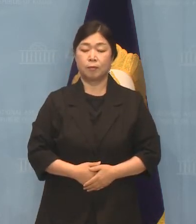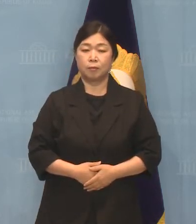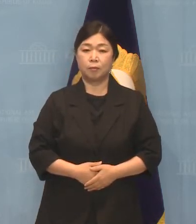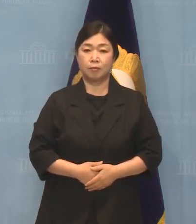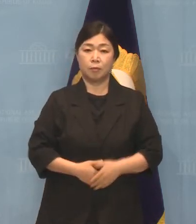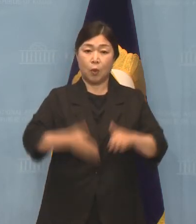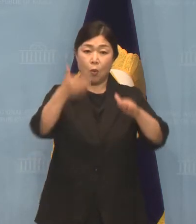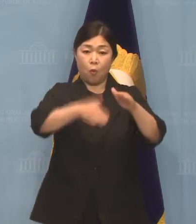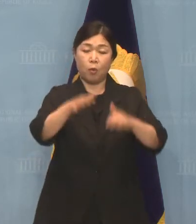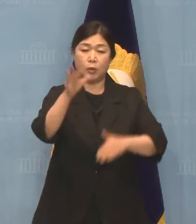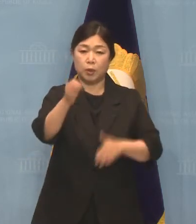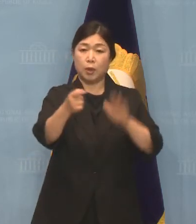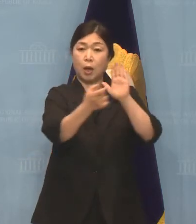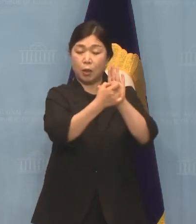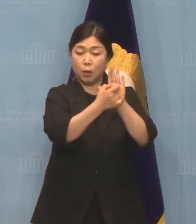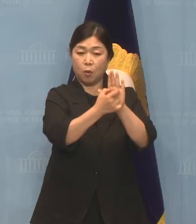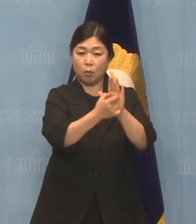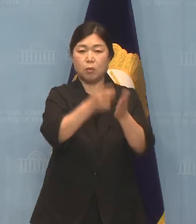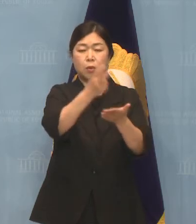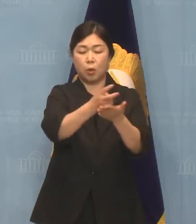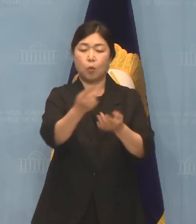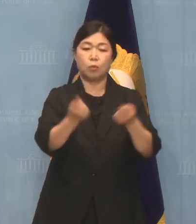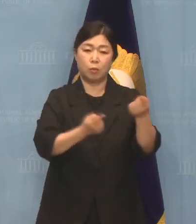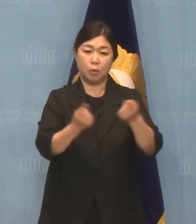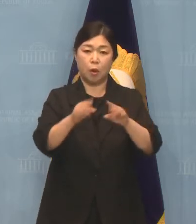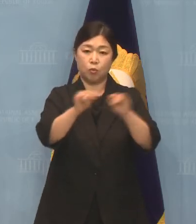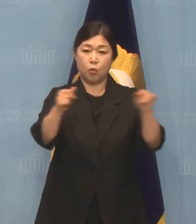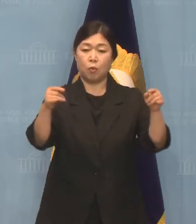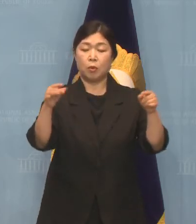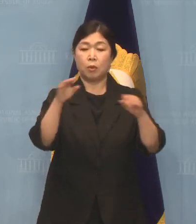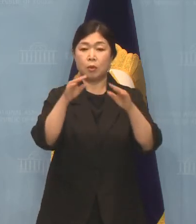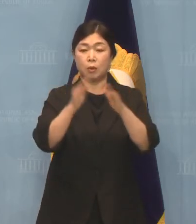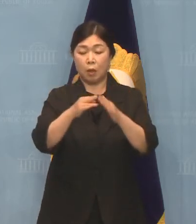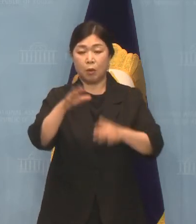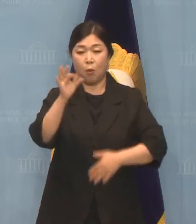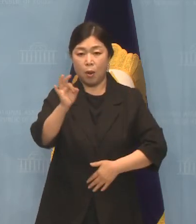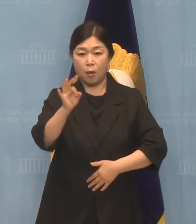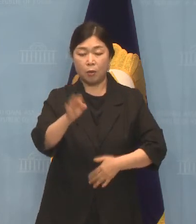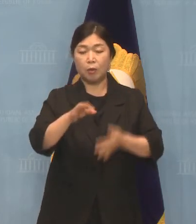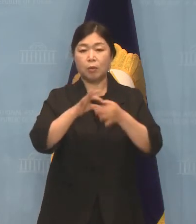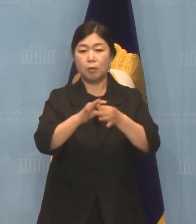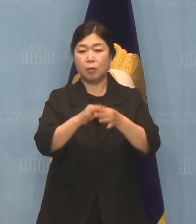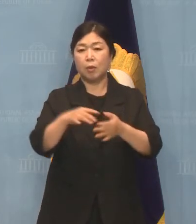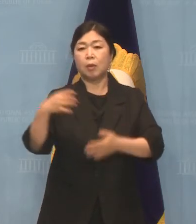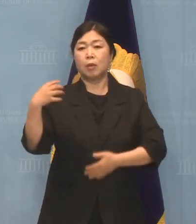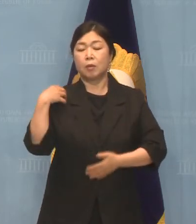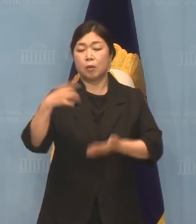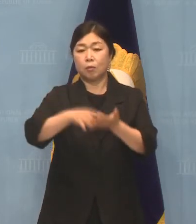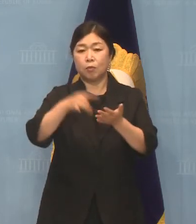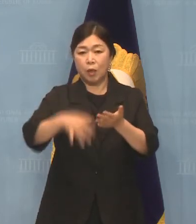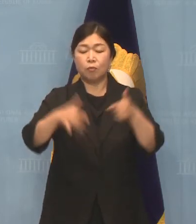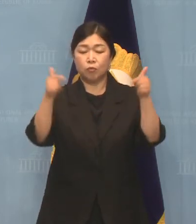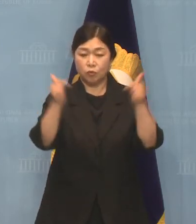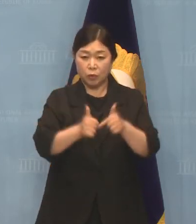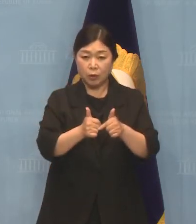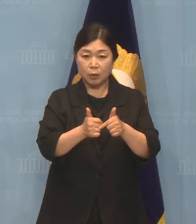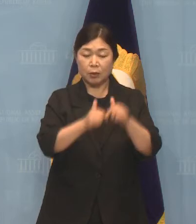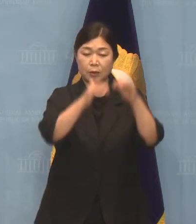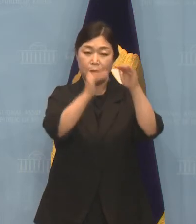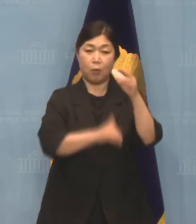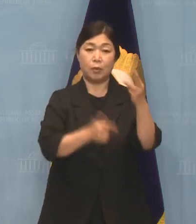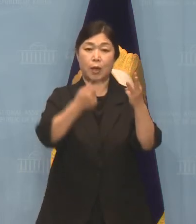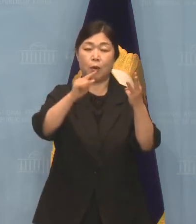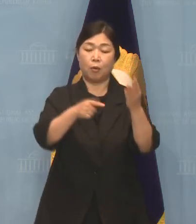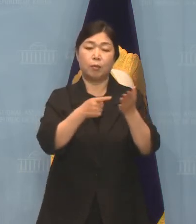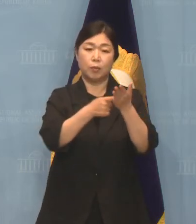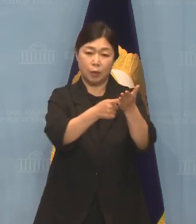먼저 공시가격 제도를 조정하여 부동산 관련 세부담을 완화하는 내용의 법안이 3건 발의되었습니다.